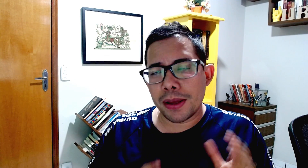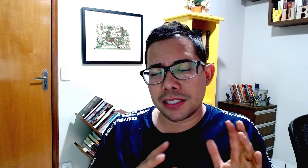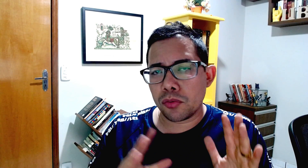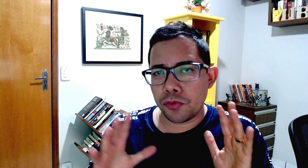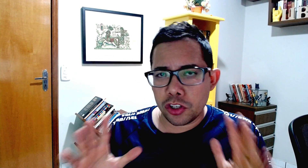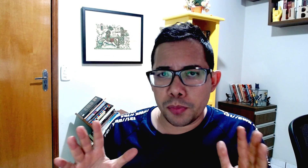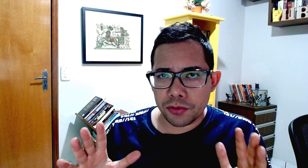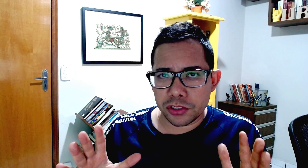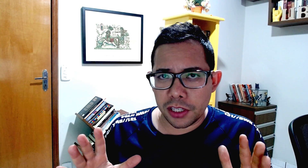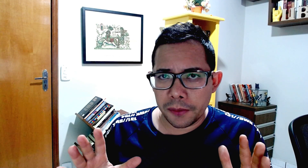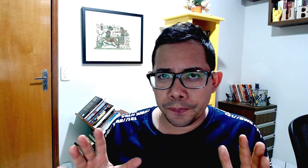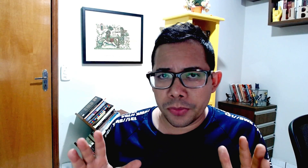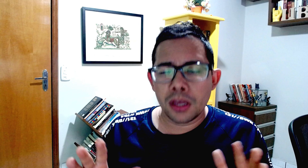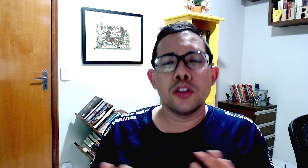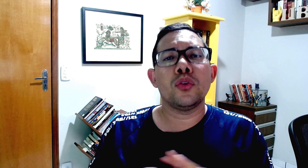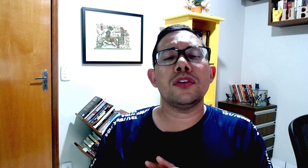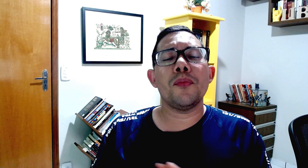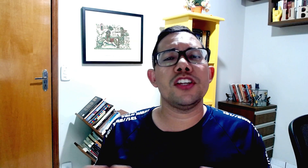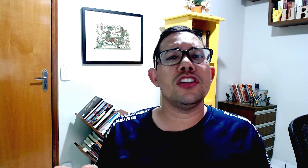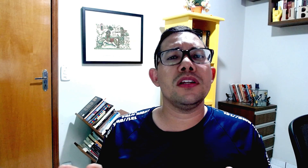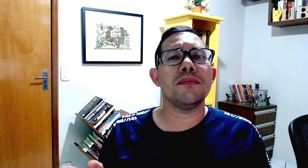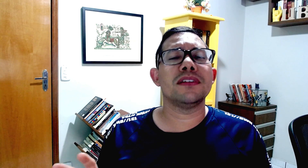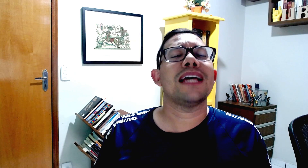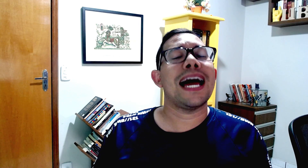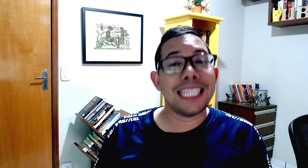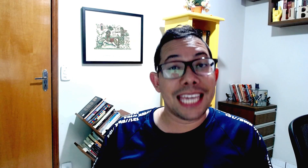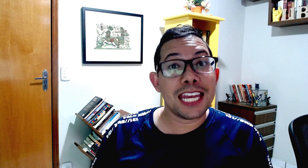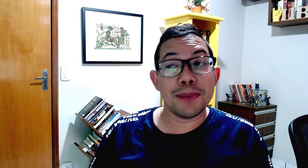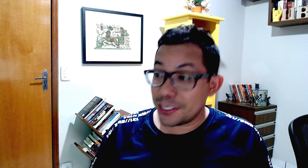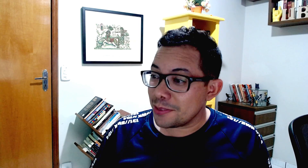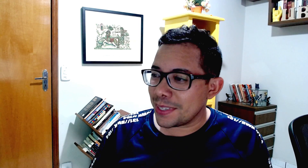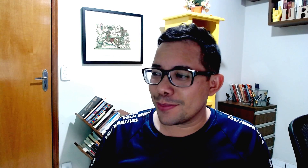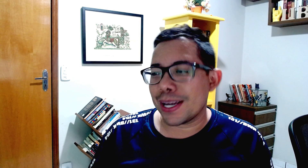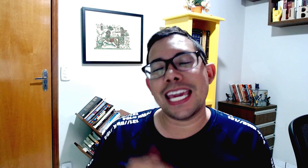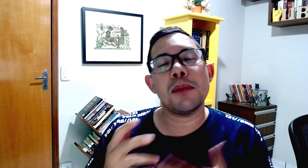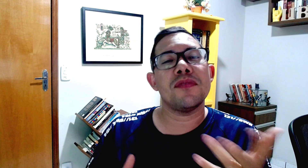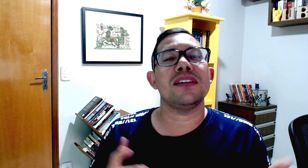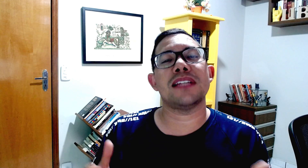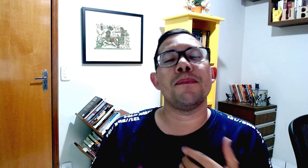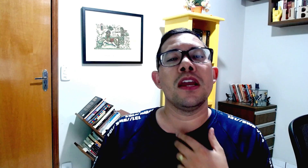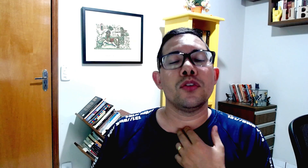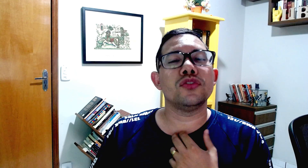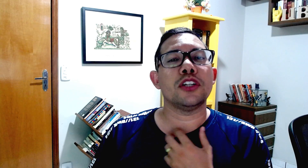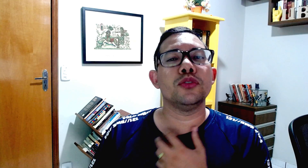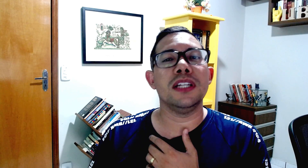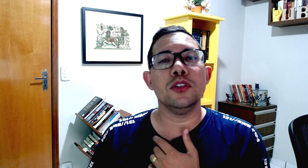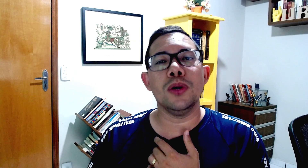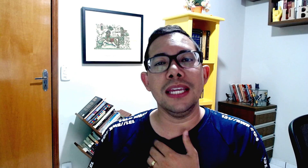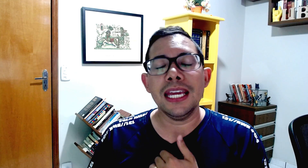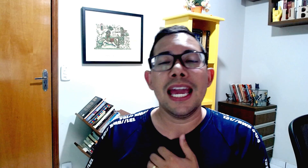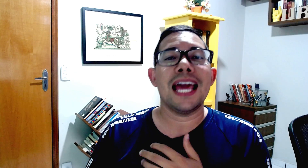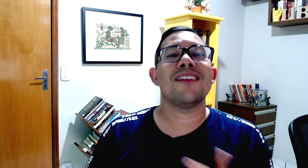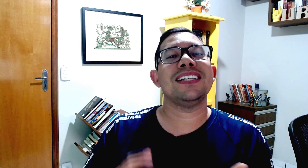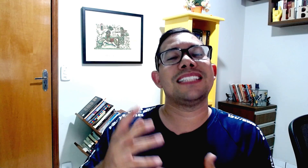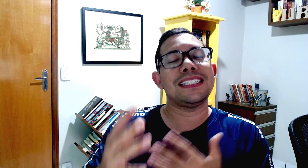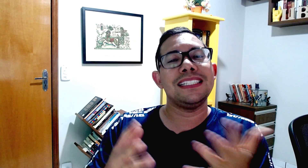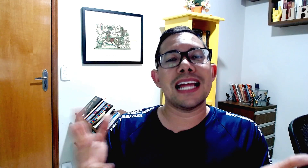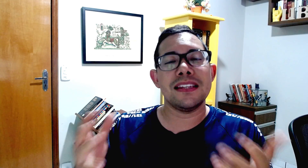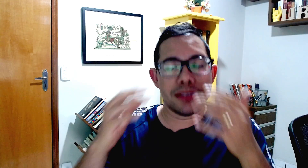passar um vídeo para você, totalmente em Libras. A Kerima, isso mesmo, a Kerima vai estar nos ajudando aí, ela vai estar